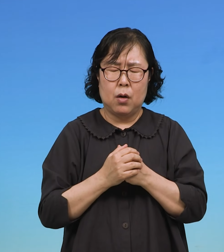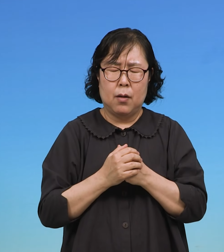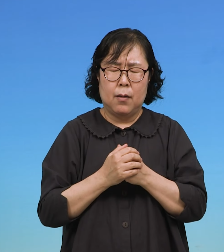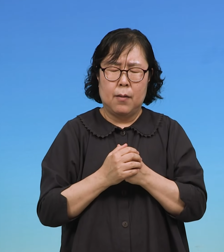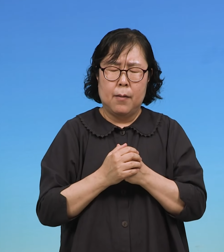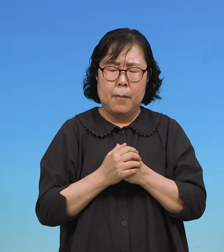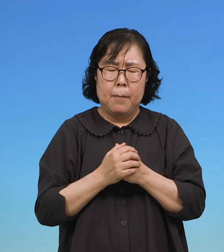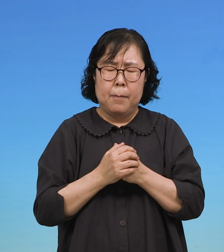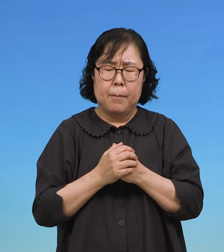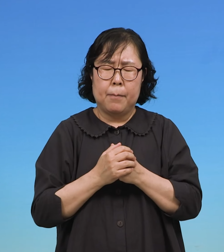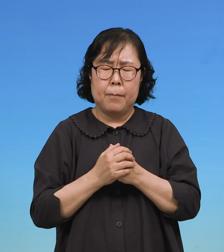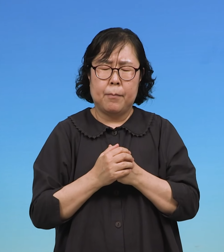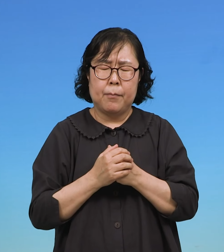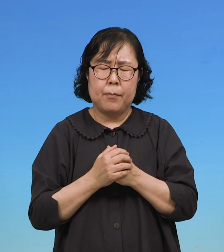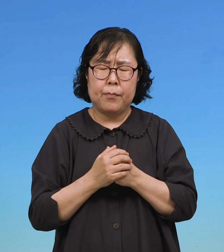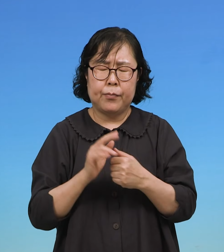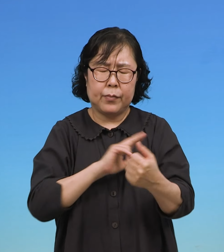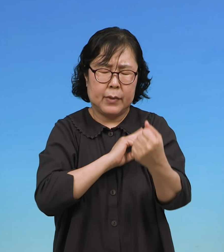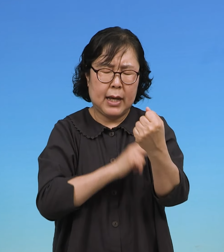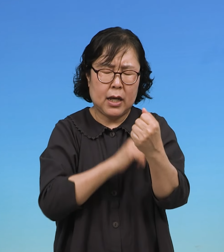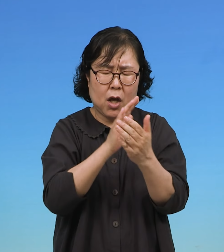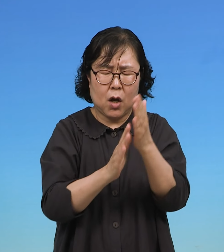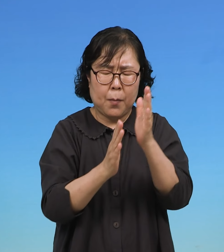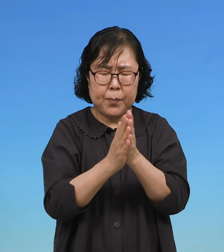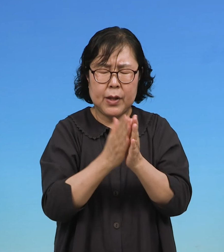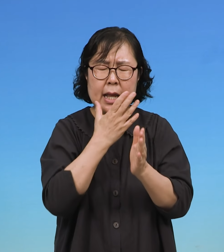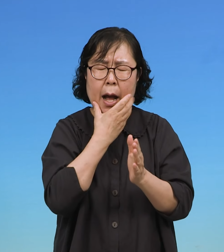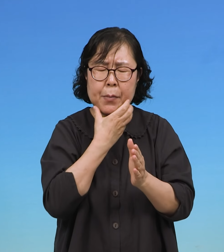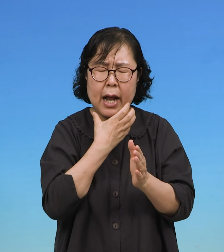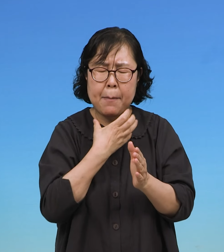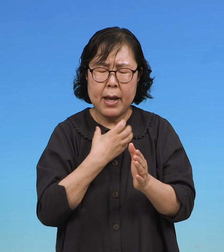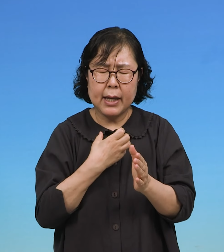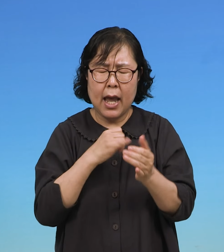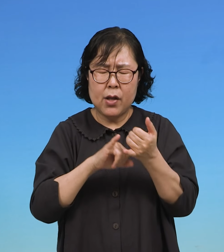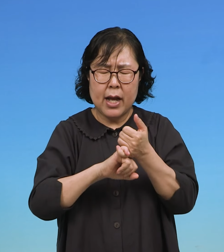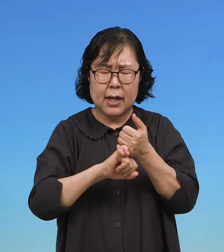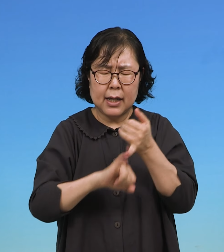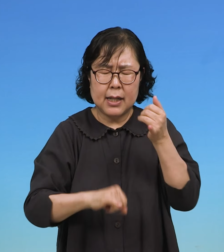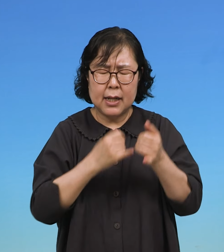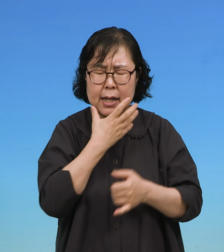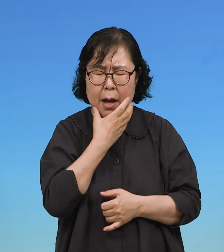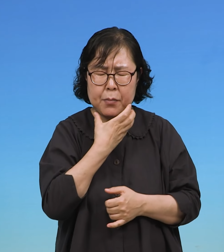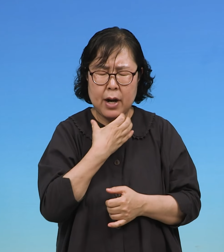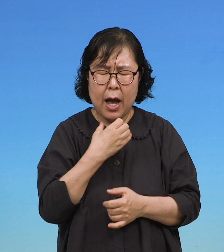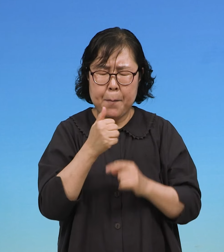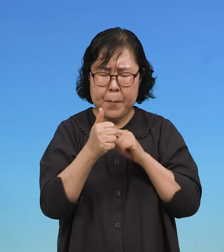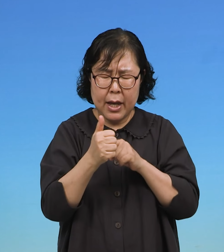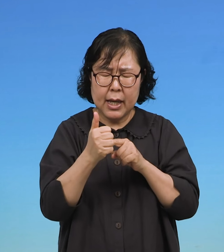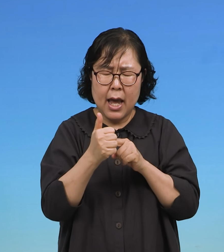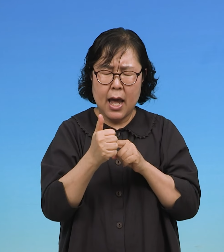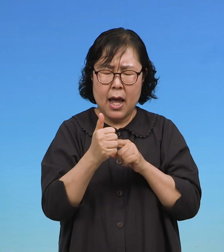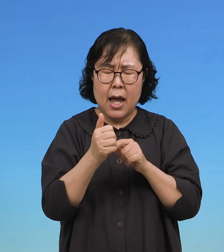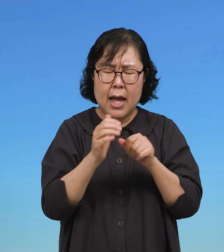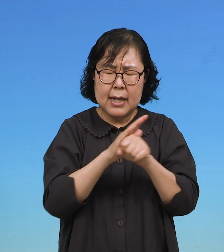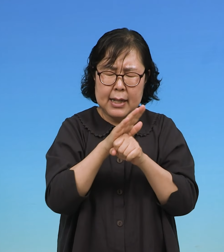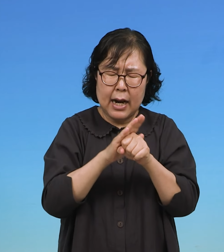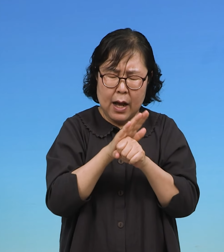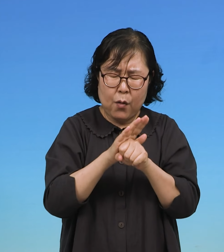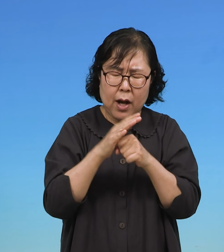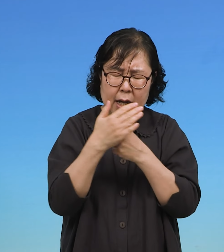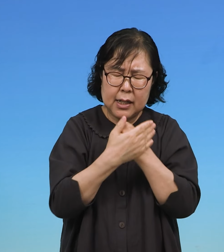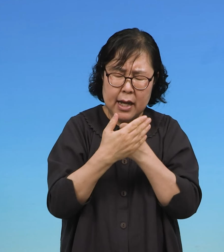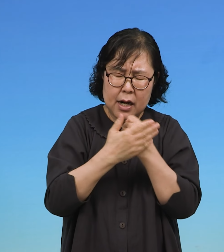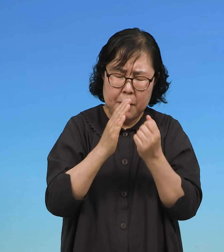창세기 17장에서의 자격 없는 아브라함에게, 언약을 깨뜨린 아브라함에게 호의와